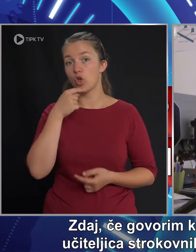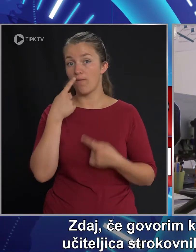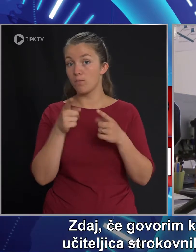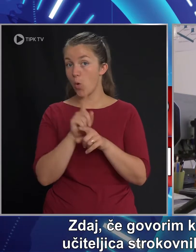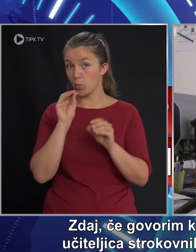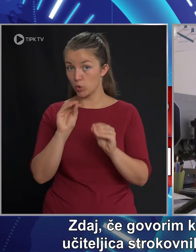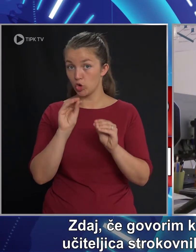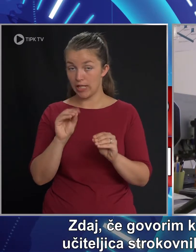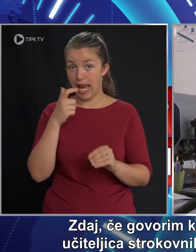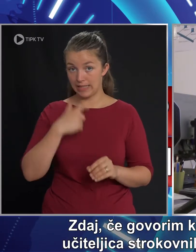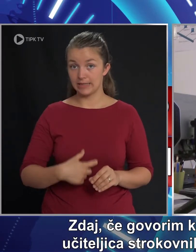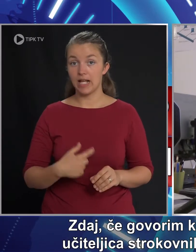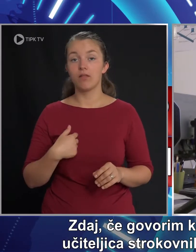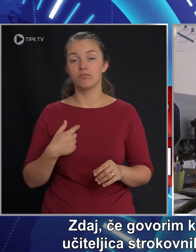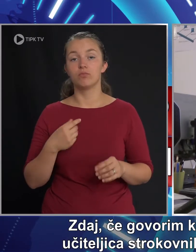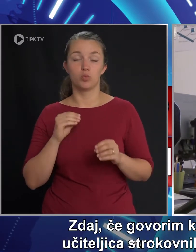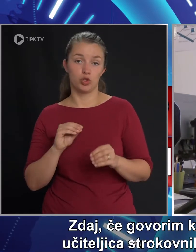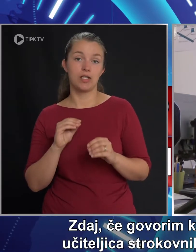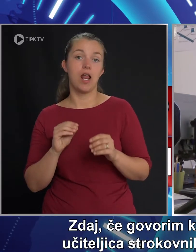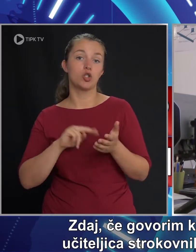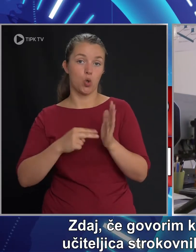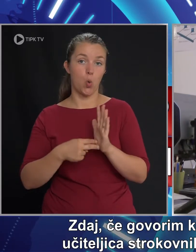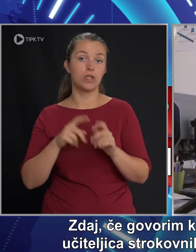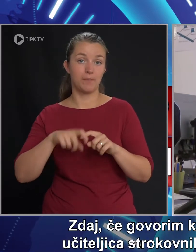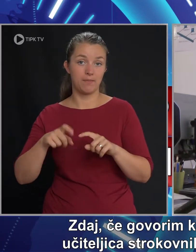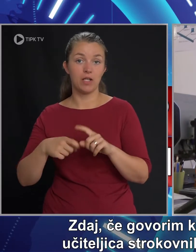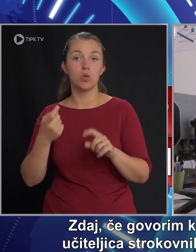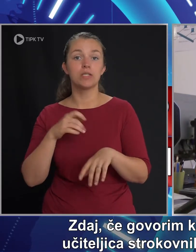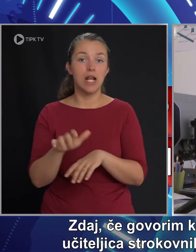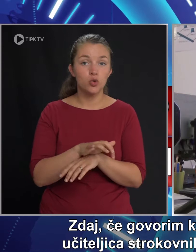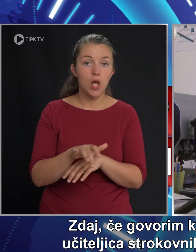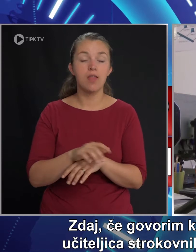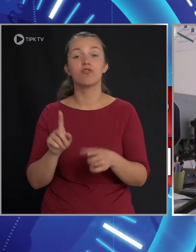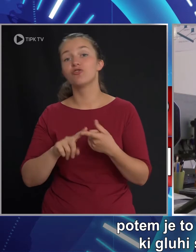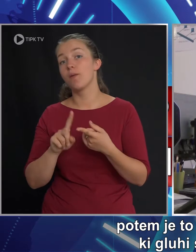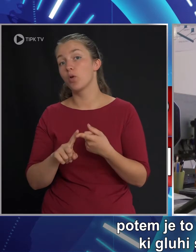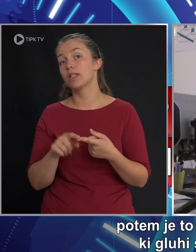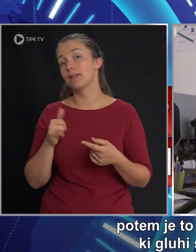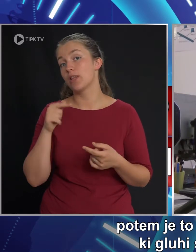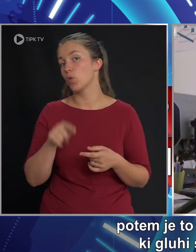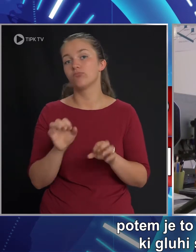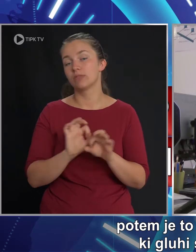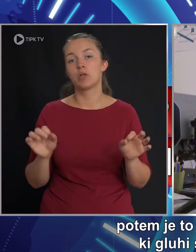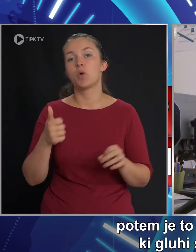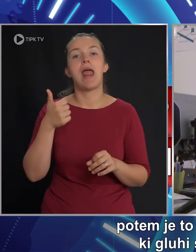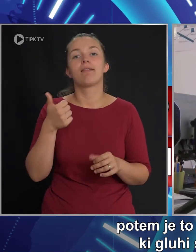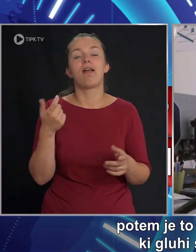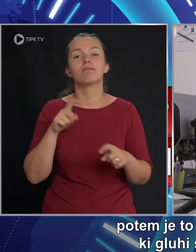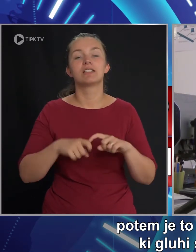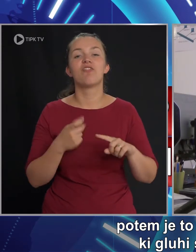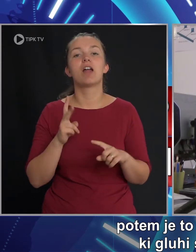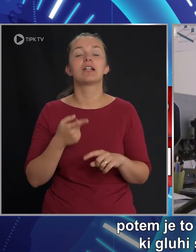Zdaj, če govorim kot učiteljica in predvsem učiteljica strokovnih predmetov iz računalništva, potem je to